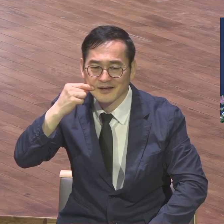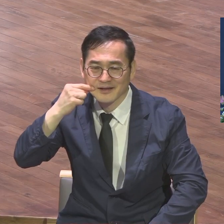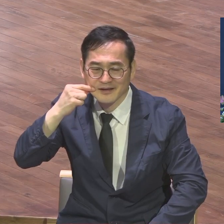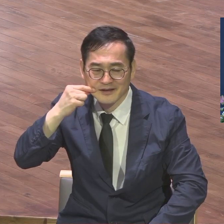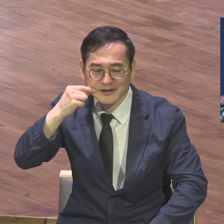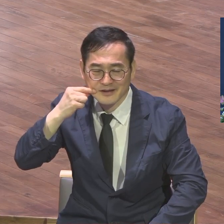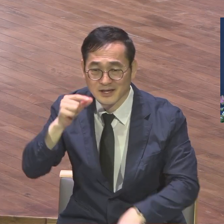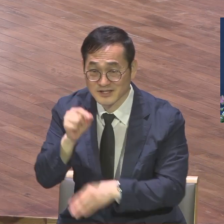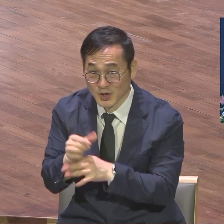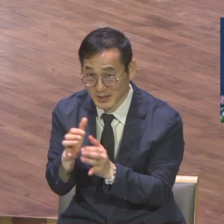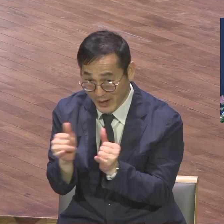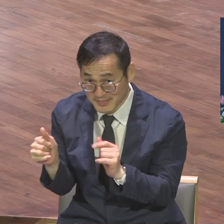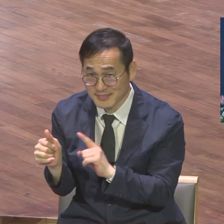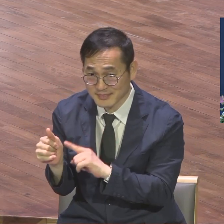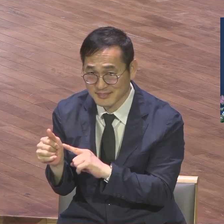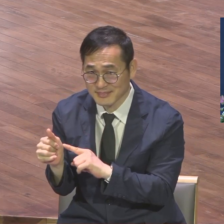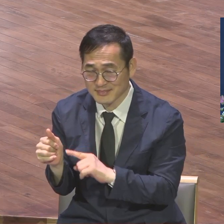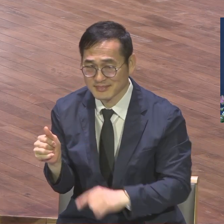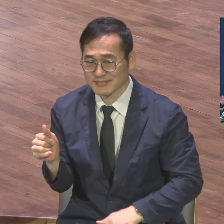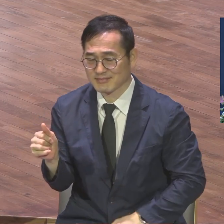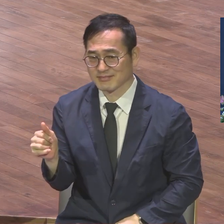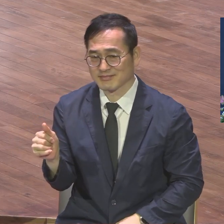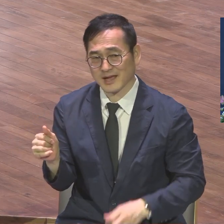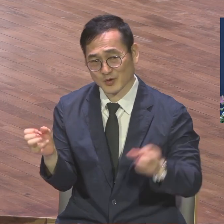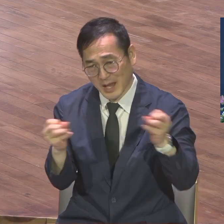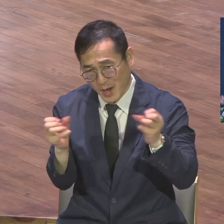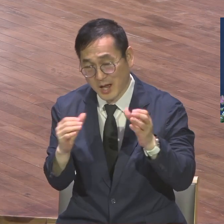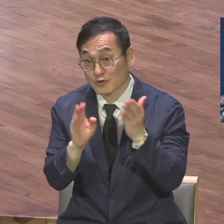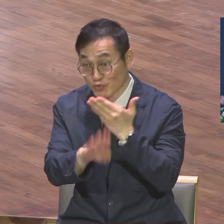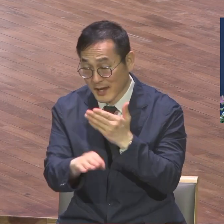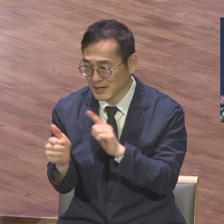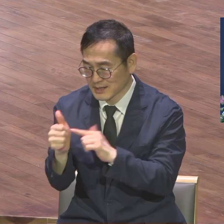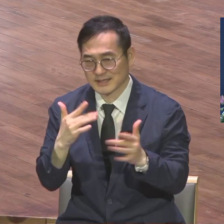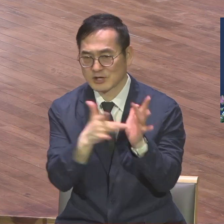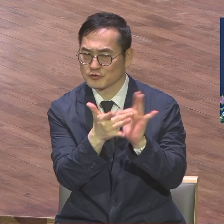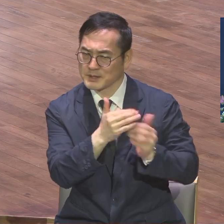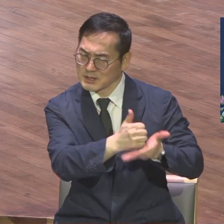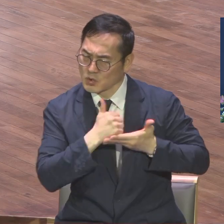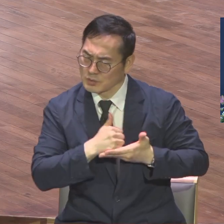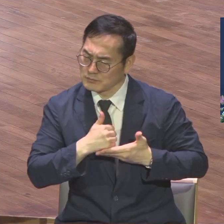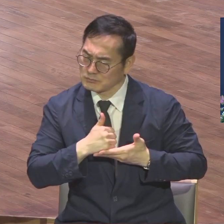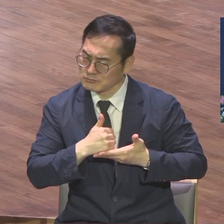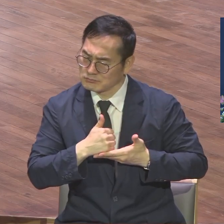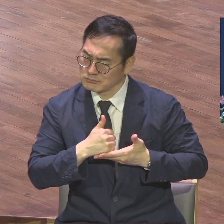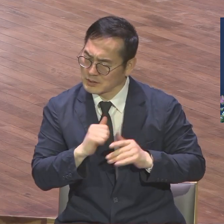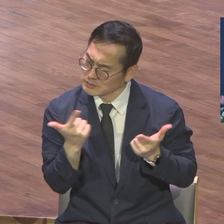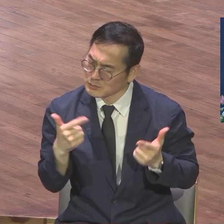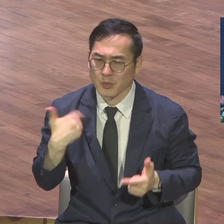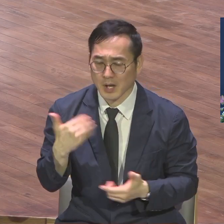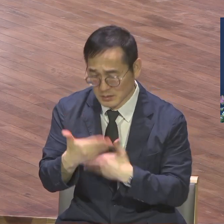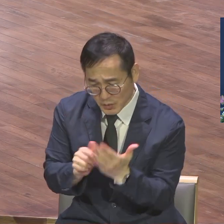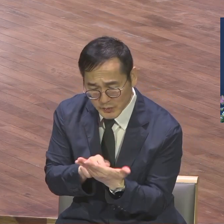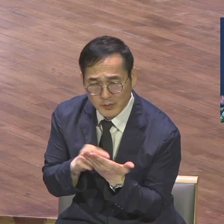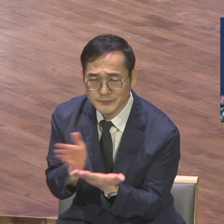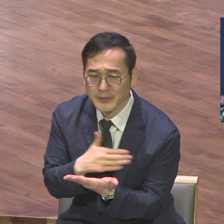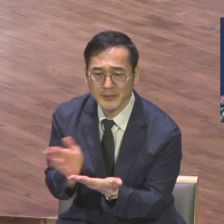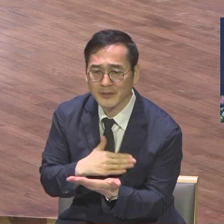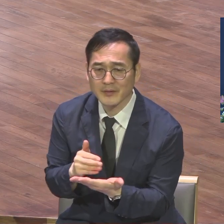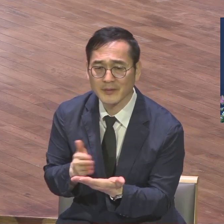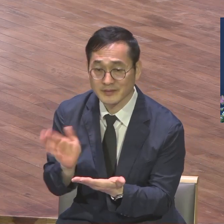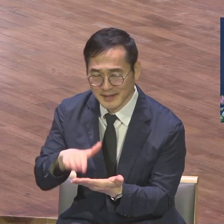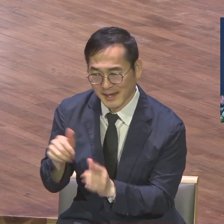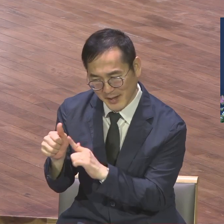이 서기관이 그 후에 예수를 영접했는지 안 했는지는 알 수가 없어요. 그러나 지금 상황에서 볼 때